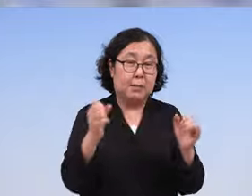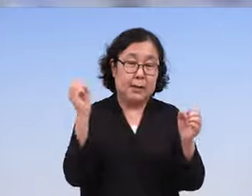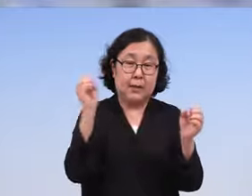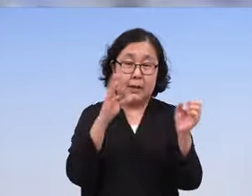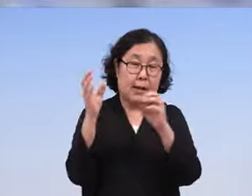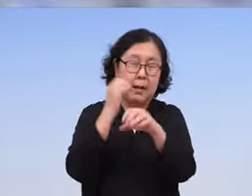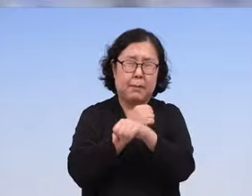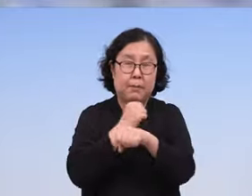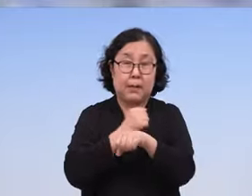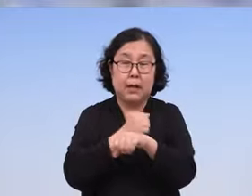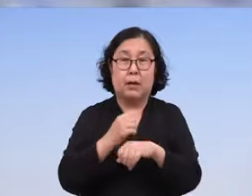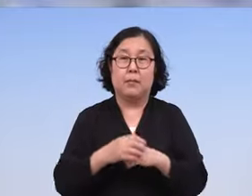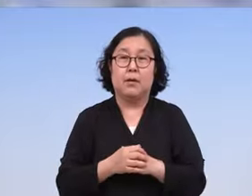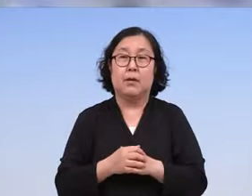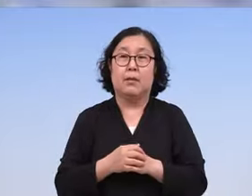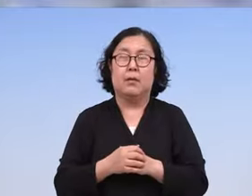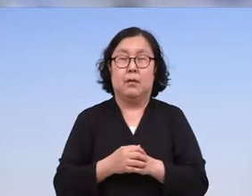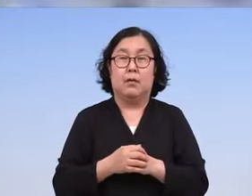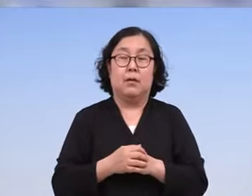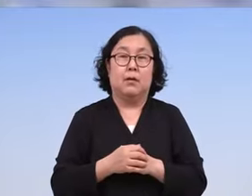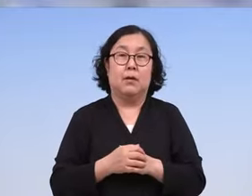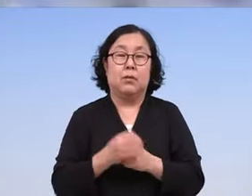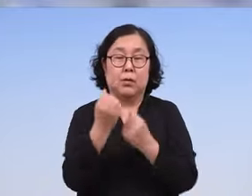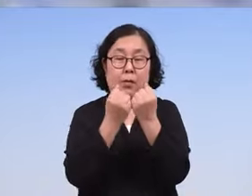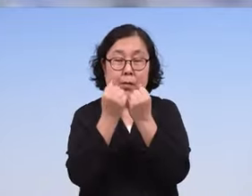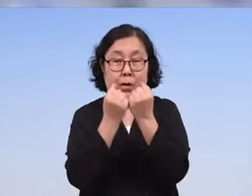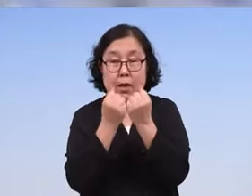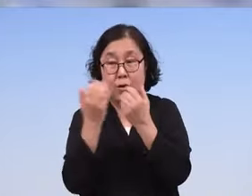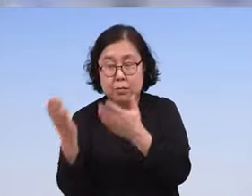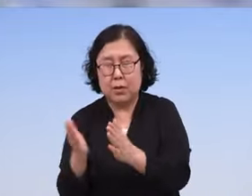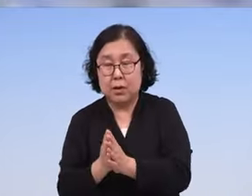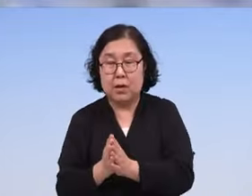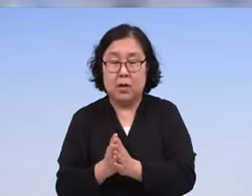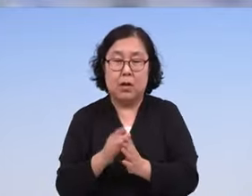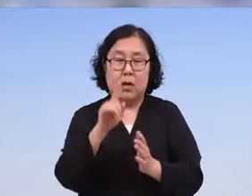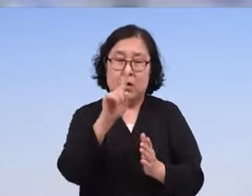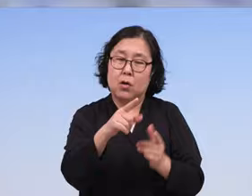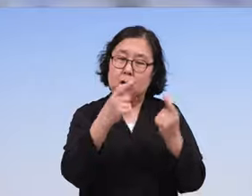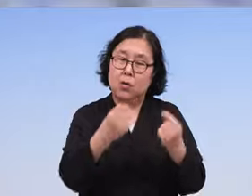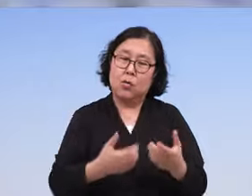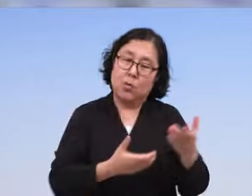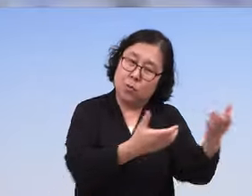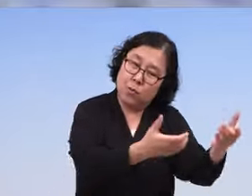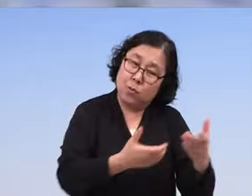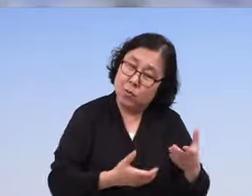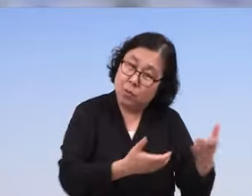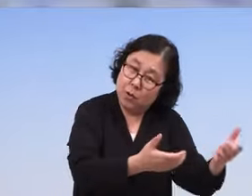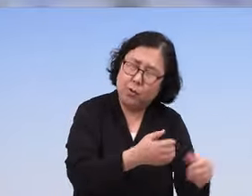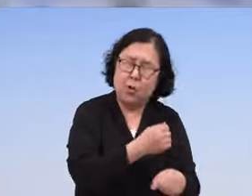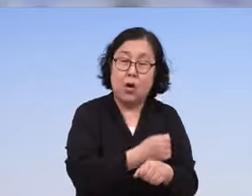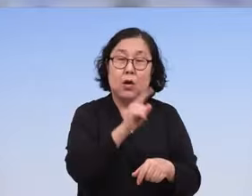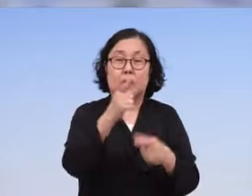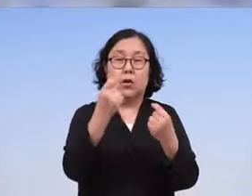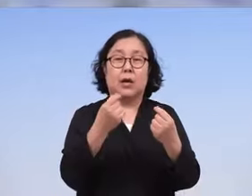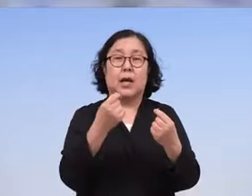옆에 코미디언이 이제 뭐 왜 그렇게 한지에 대해서 뭐라고 설명해 주면은 그 다음 말 다 아시죠? 그렇게 깊은